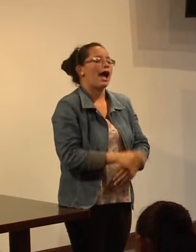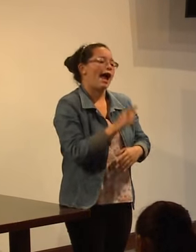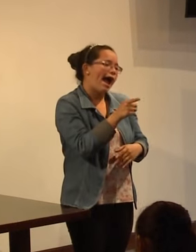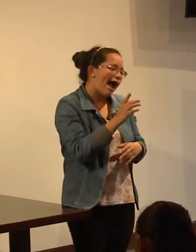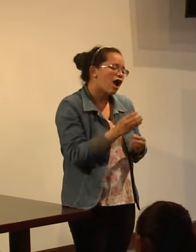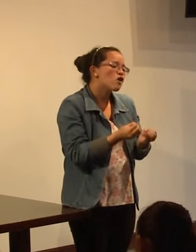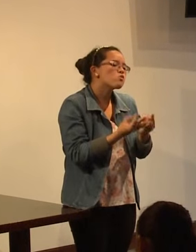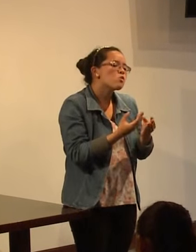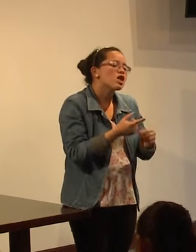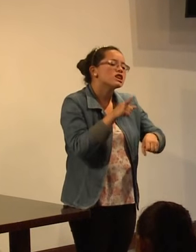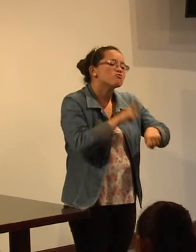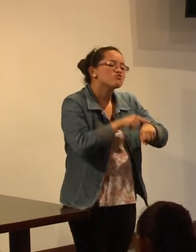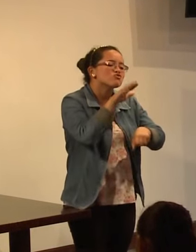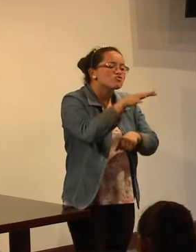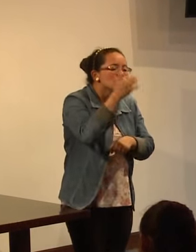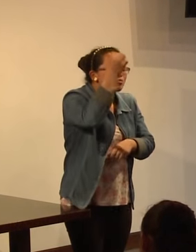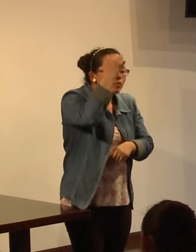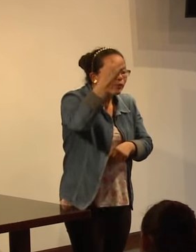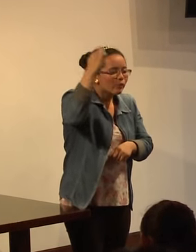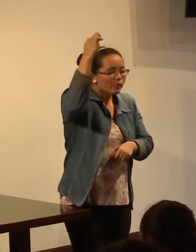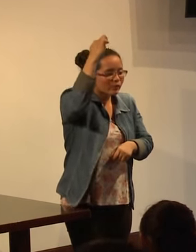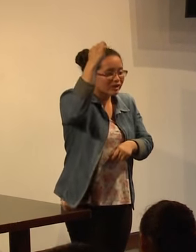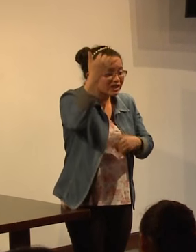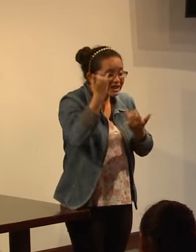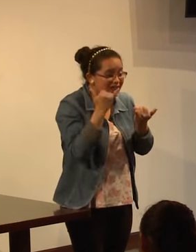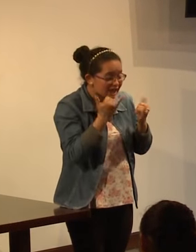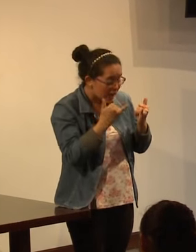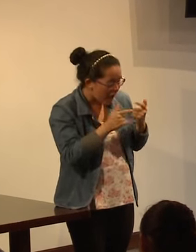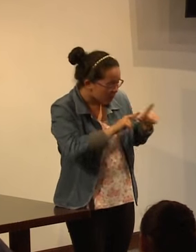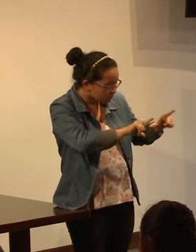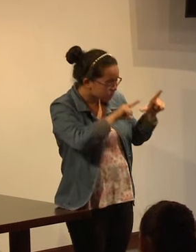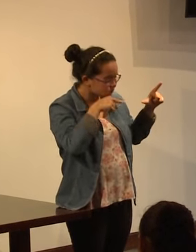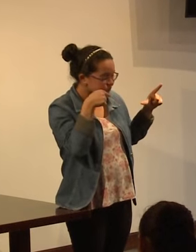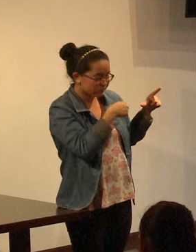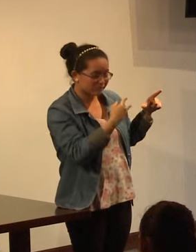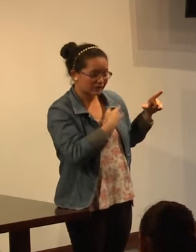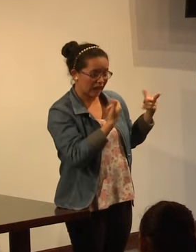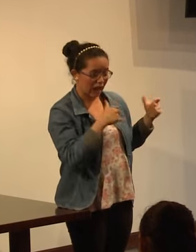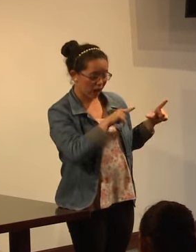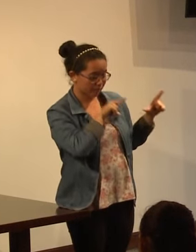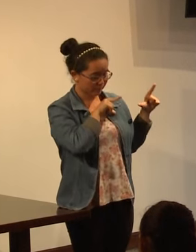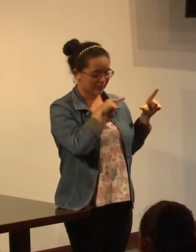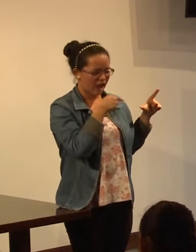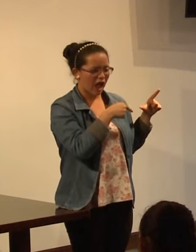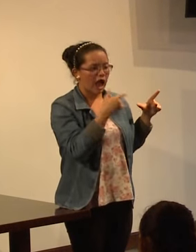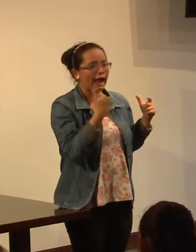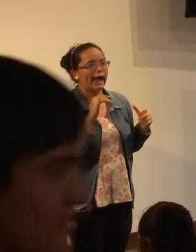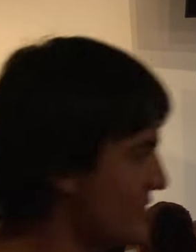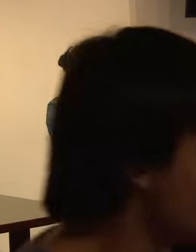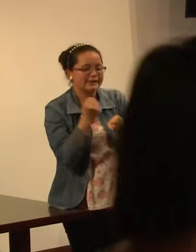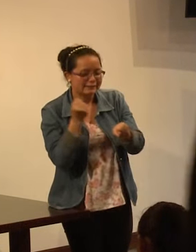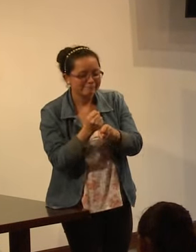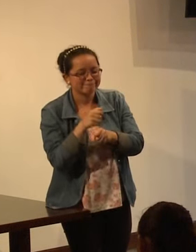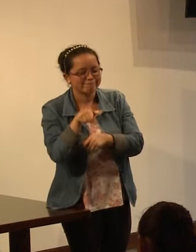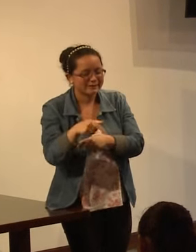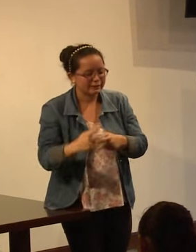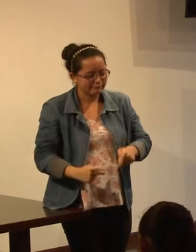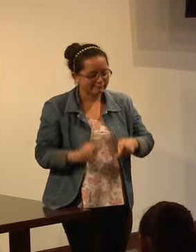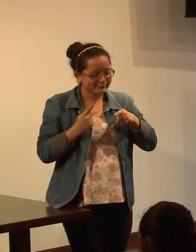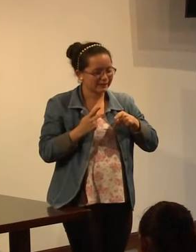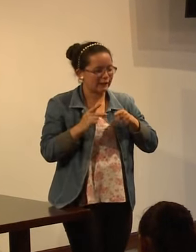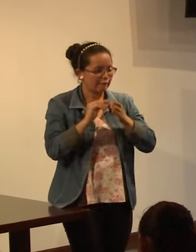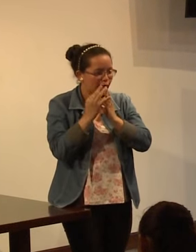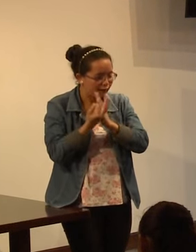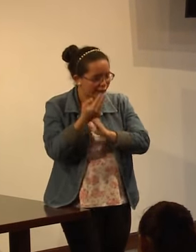tiempo uno en su ejercicio profesional ya de vida, es decir, cuando yo ya salgo de la universidad y me enfrento al trabajo, a la vida, con mis hijos,